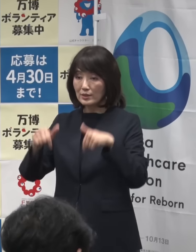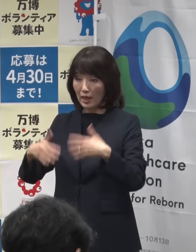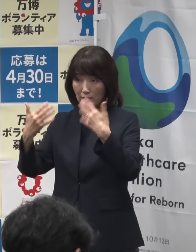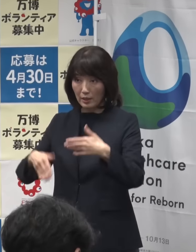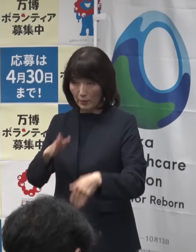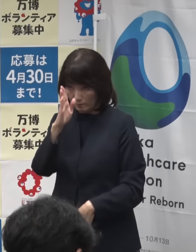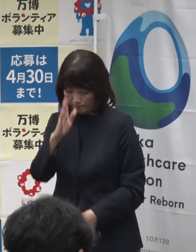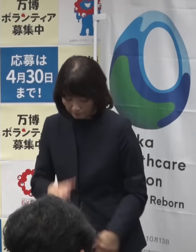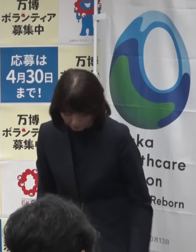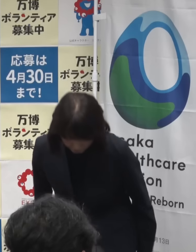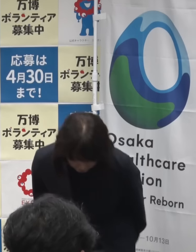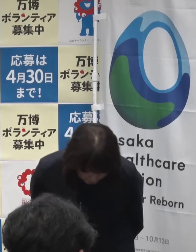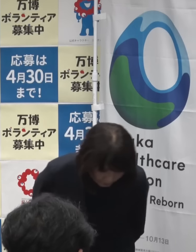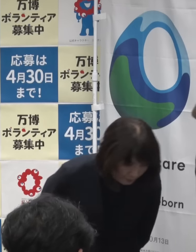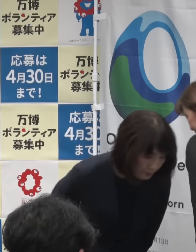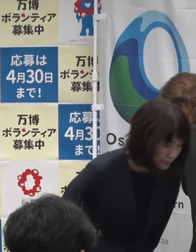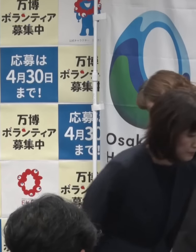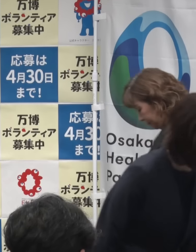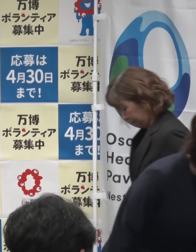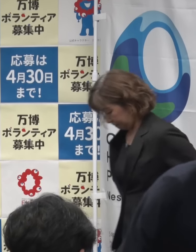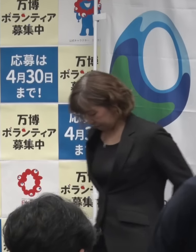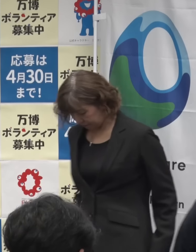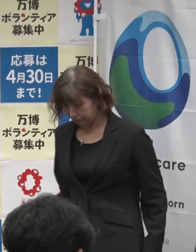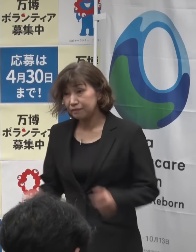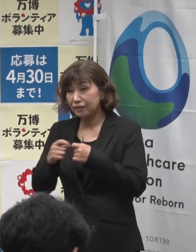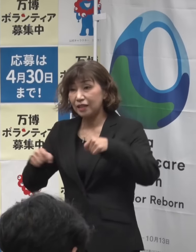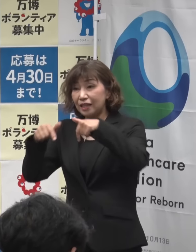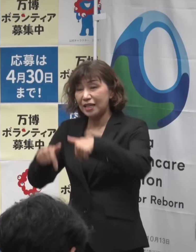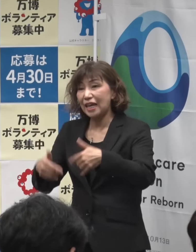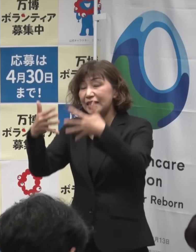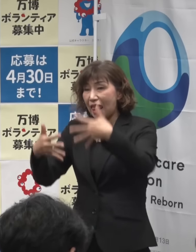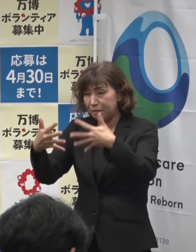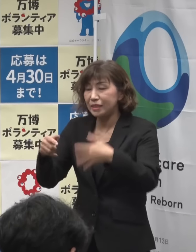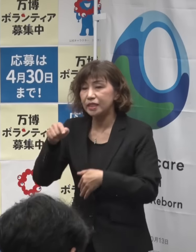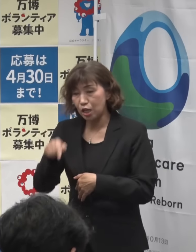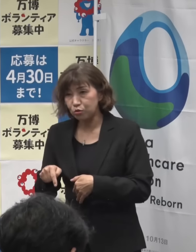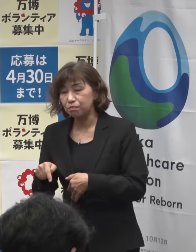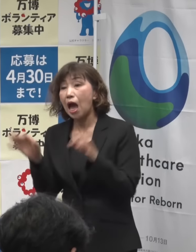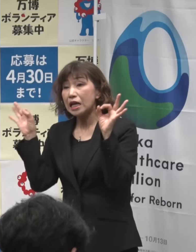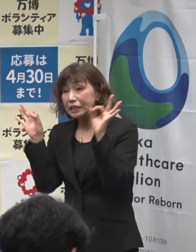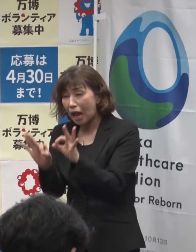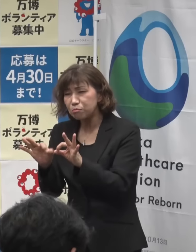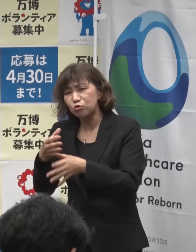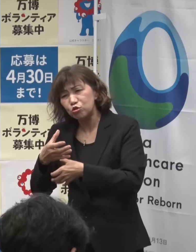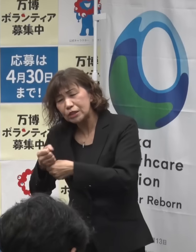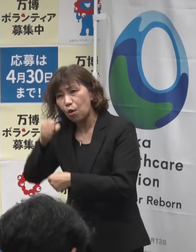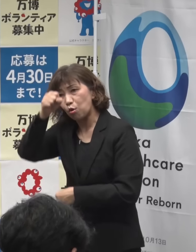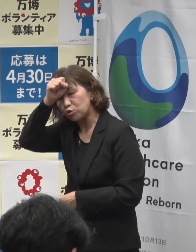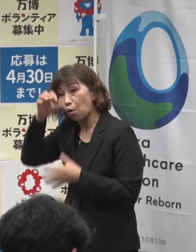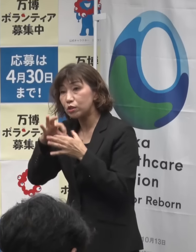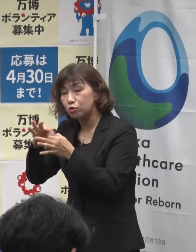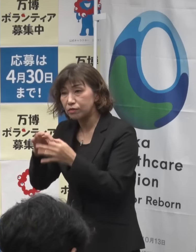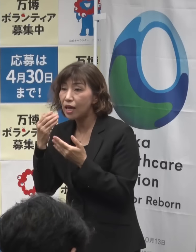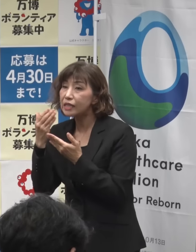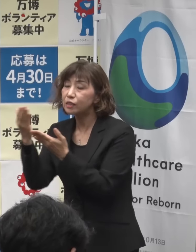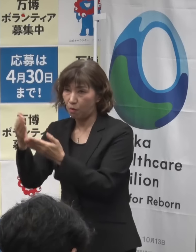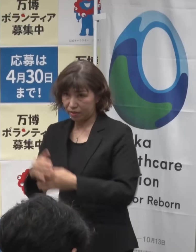。 関西テレビの竹下です。ギャンブル依存症月間について伺いします。大阪府とし